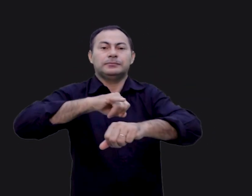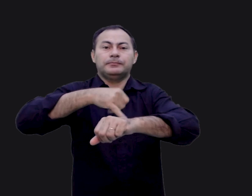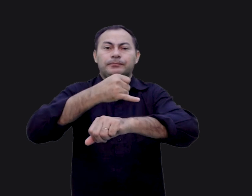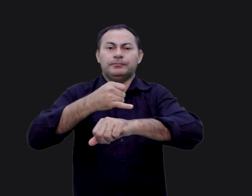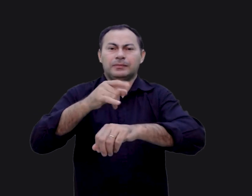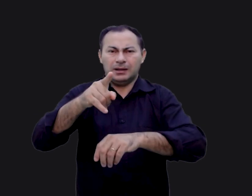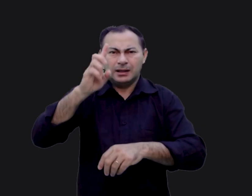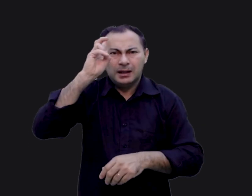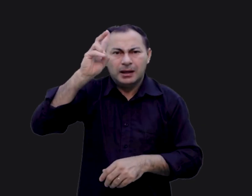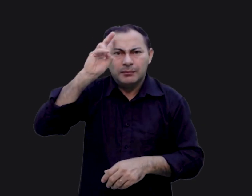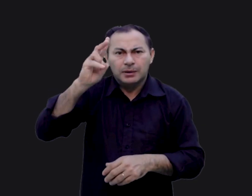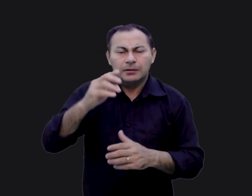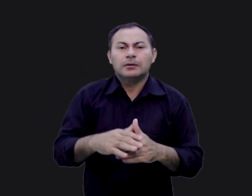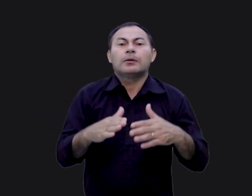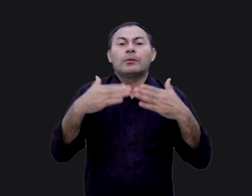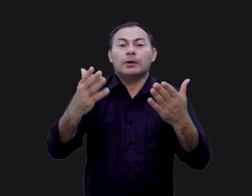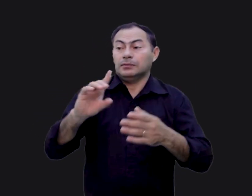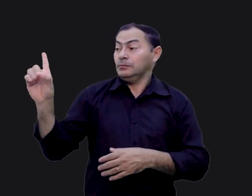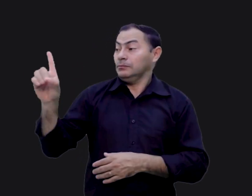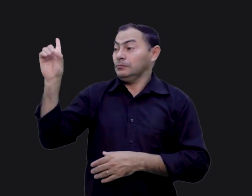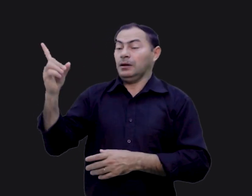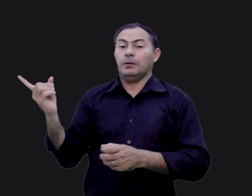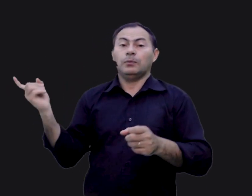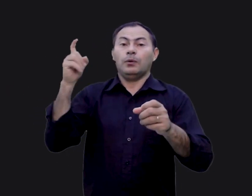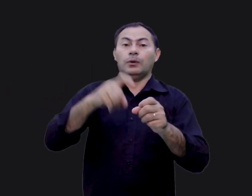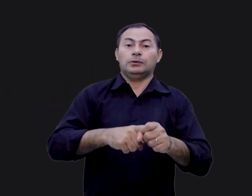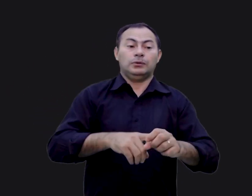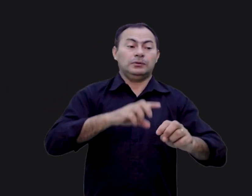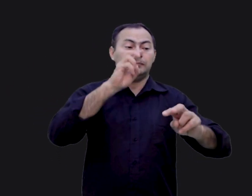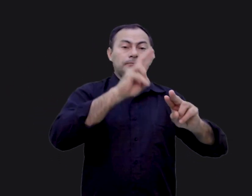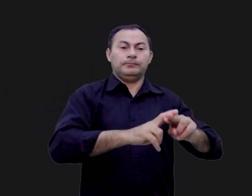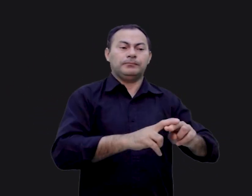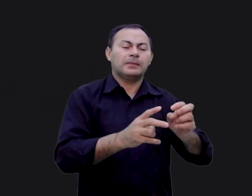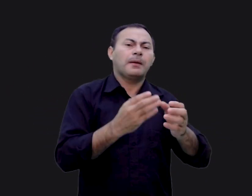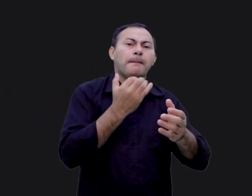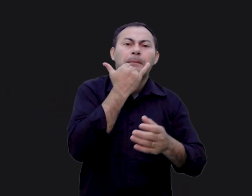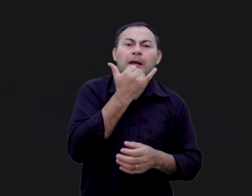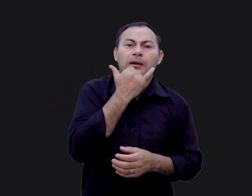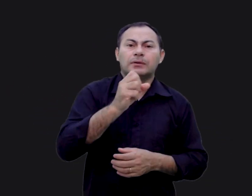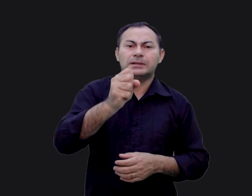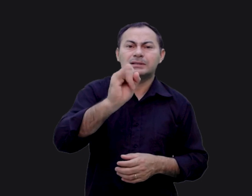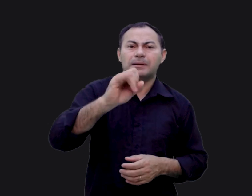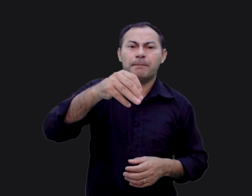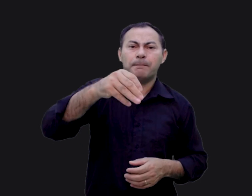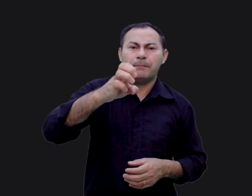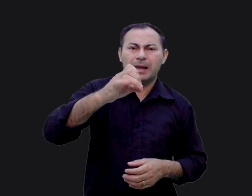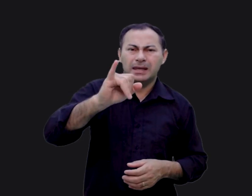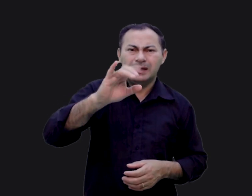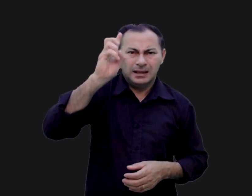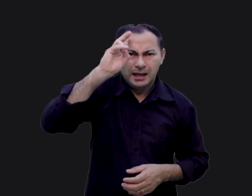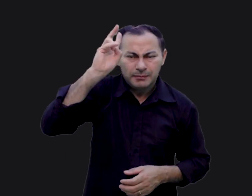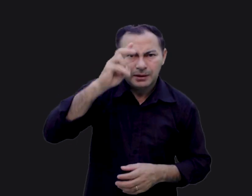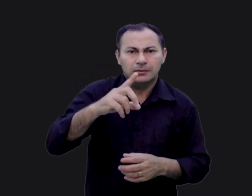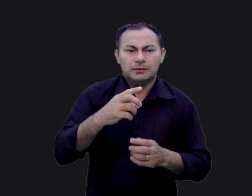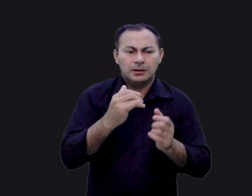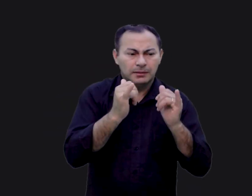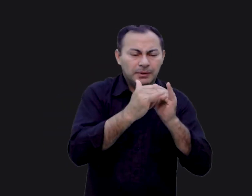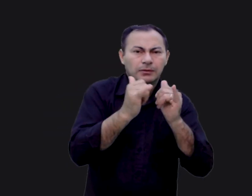Jerusalém. Você se lembra, quando Davi voltou do exílio, ele perdoou Simei? Lembra disso? Mas quando